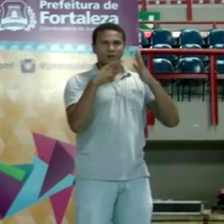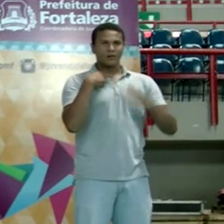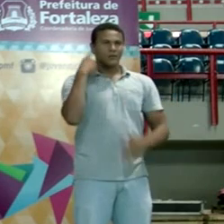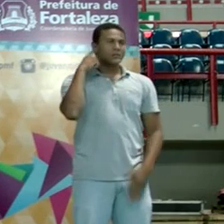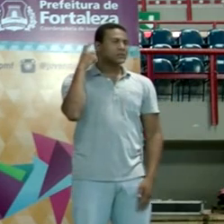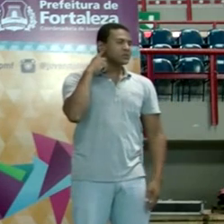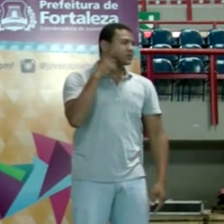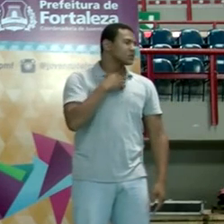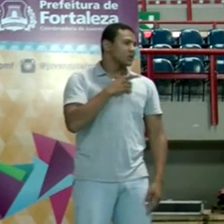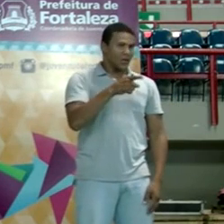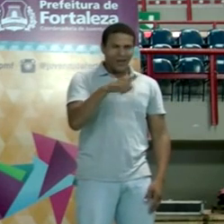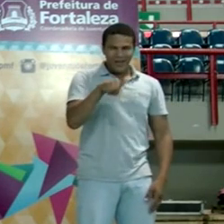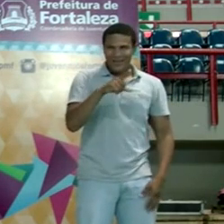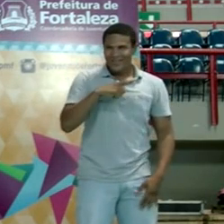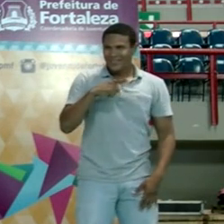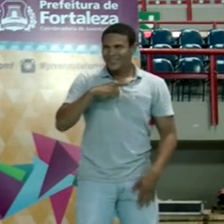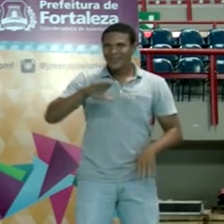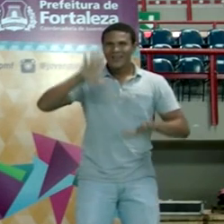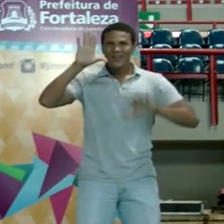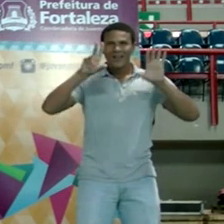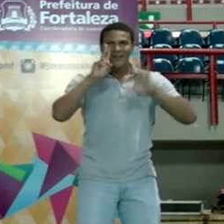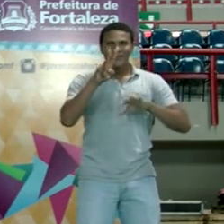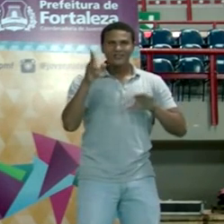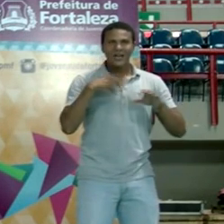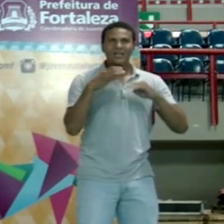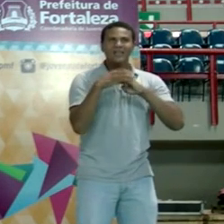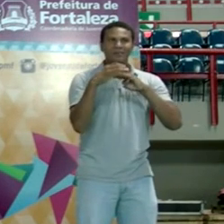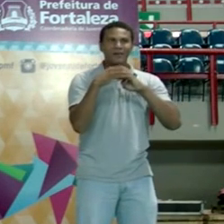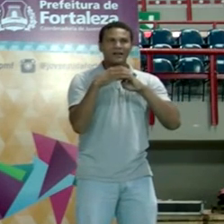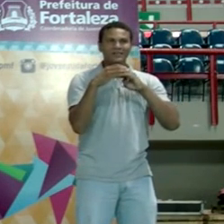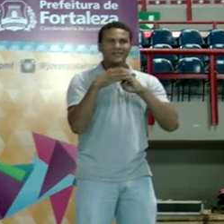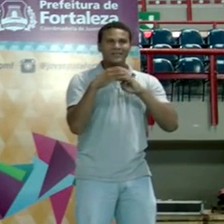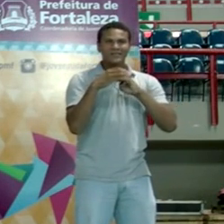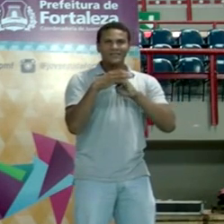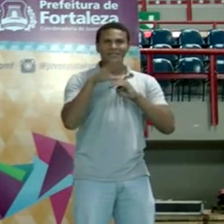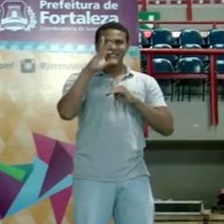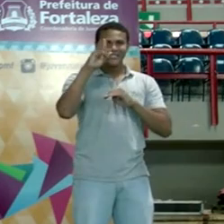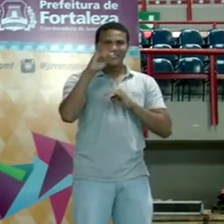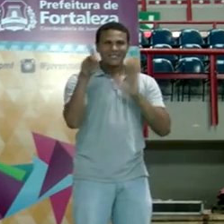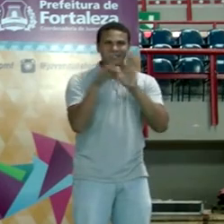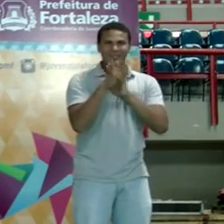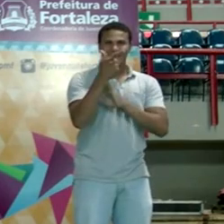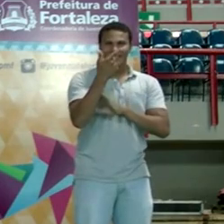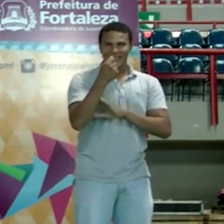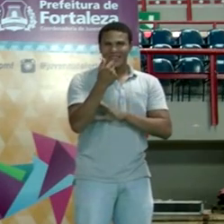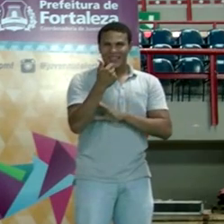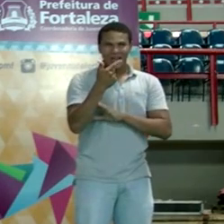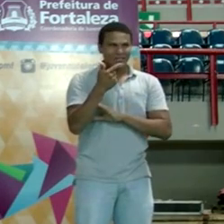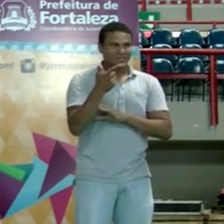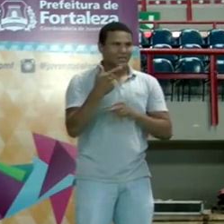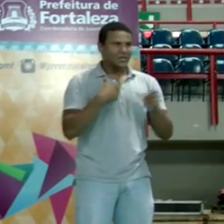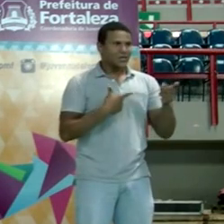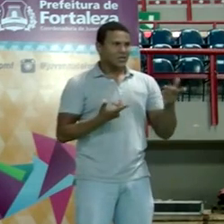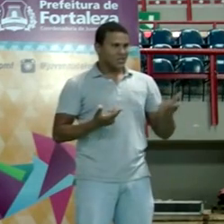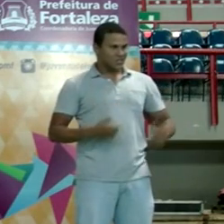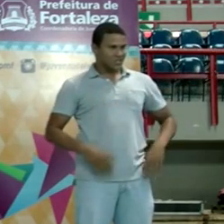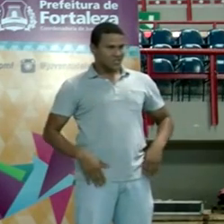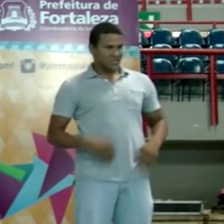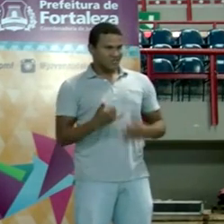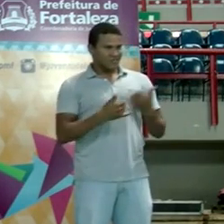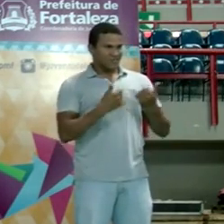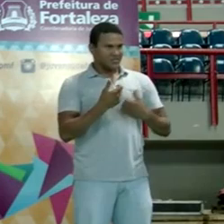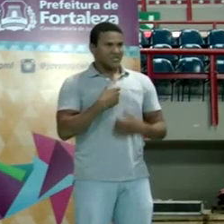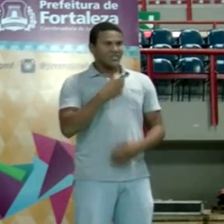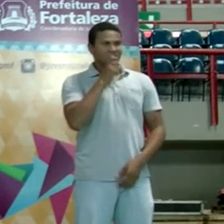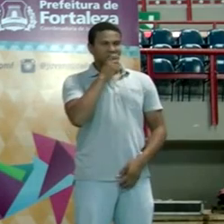Tá ou não tá? Levanta a mão, quem já pediu um sapato no dia da criança. Mas você pediu sapato, tu pediu foi brinquedo.